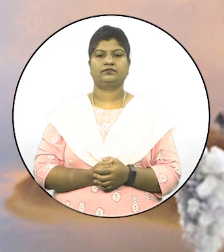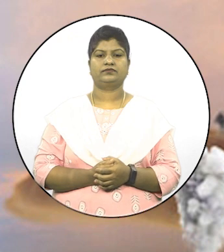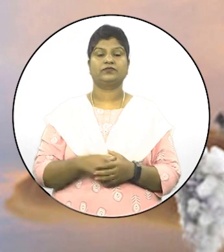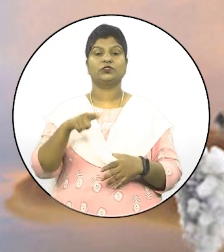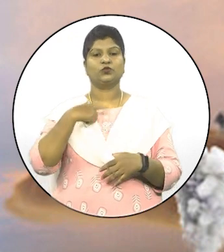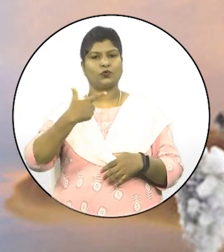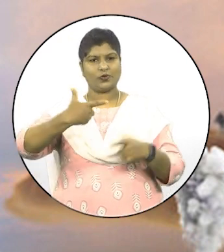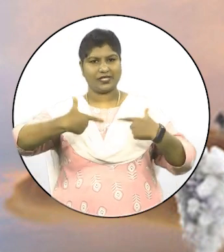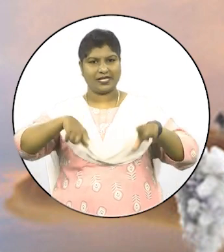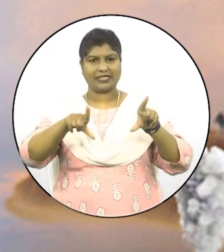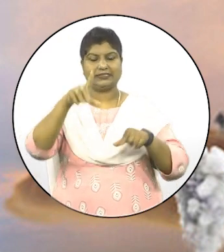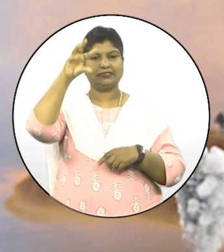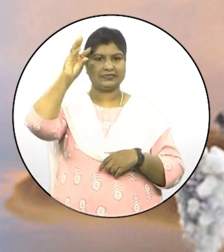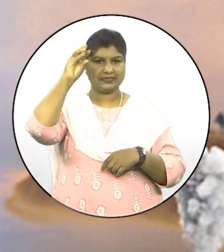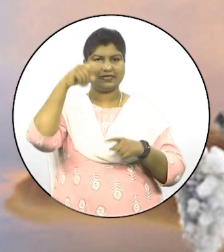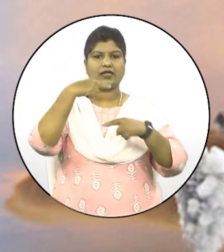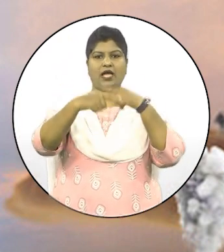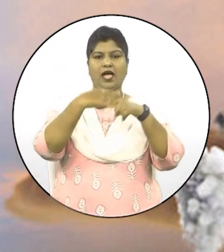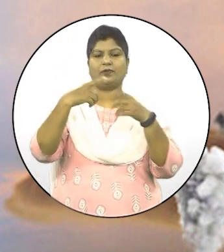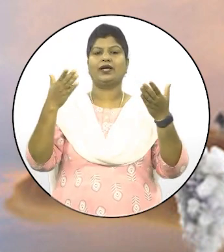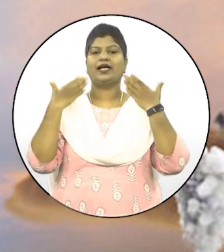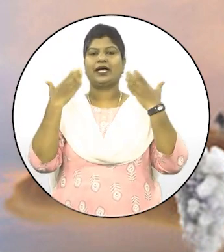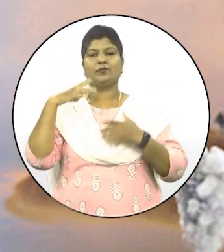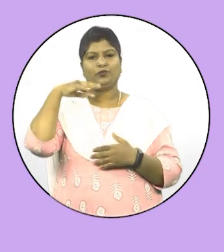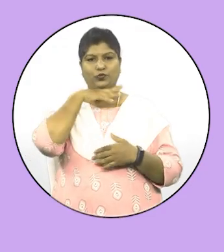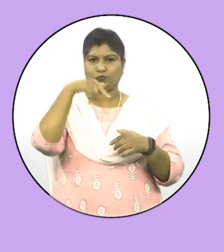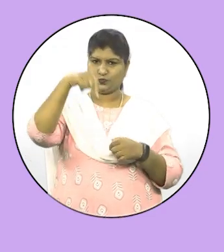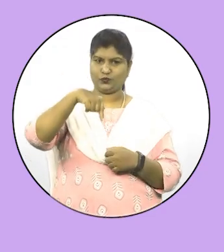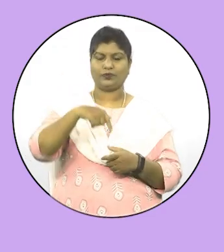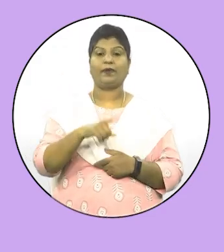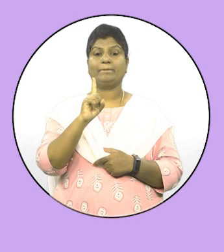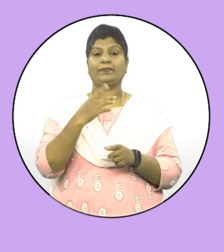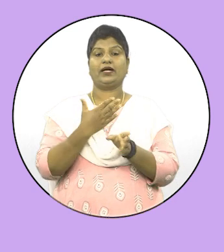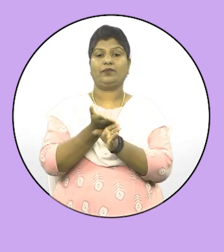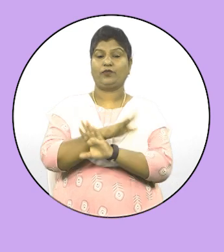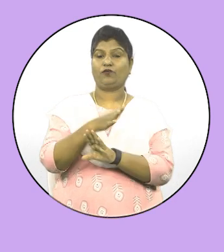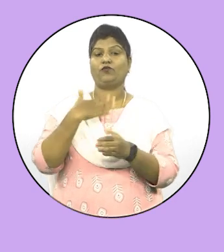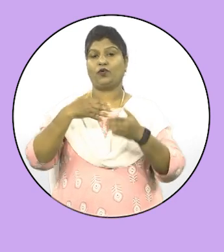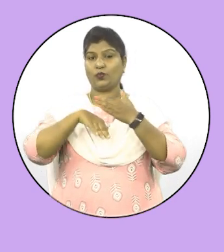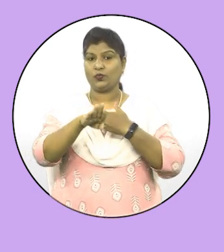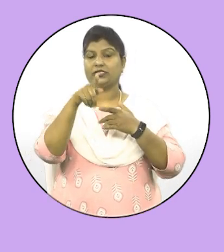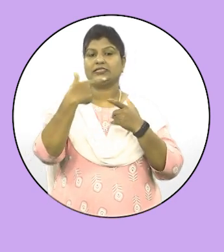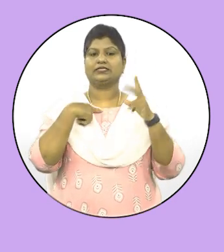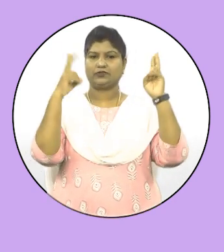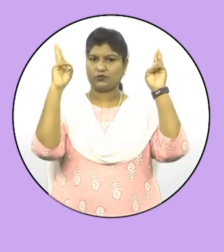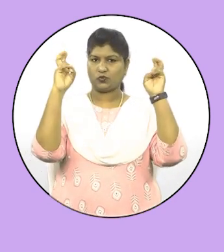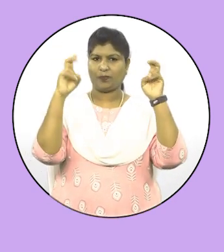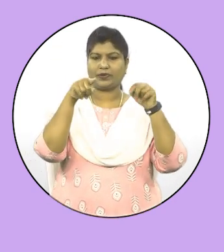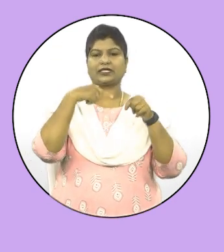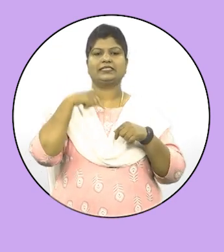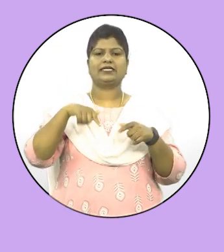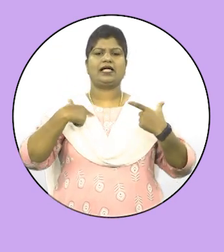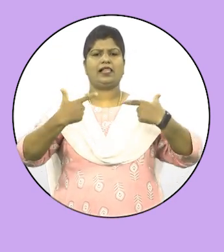तो चलिए आज वायु प्रदूषण के बारे में सीखते हैं। लेकिन विषय में जाने से पहले आइए वायु